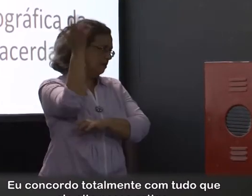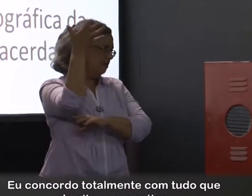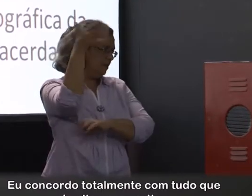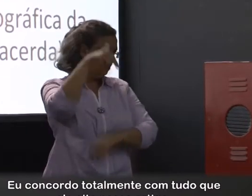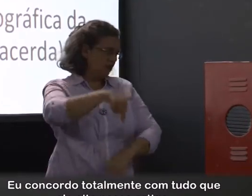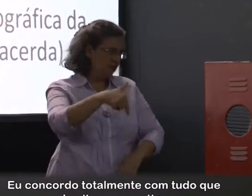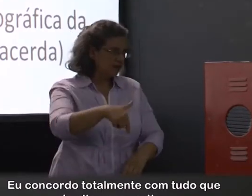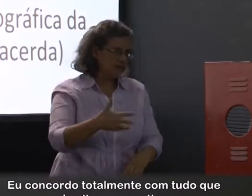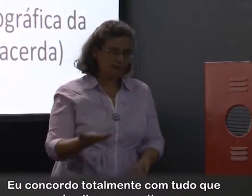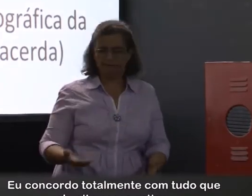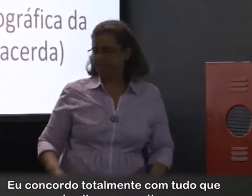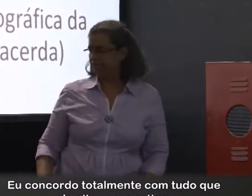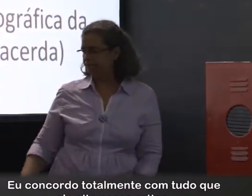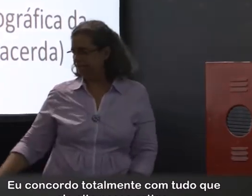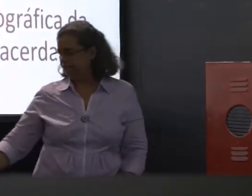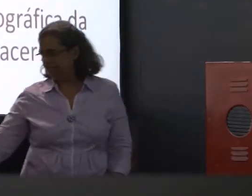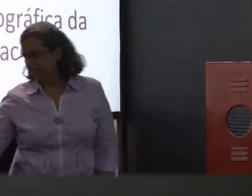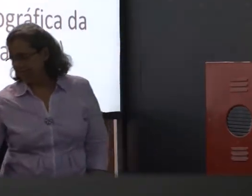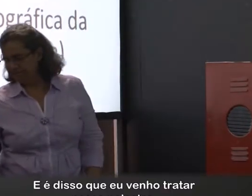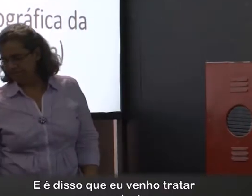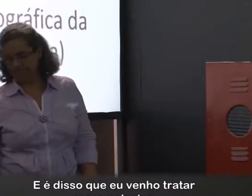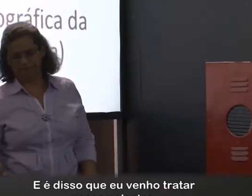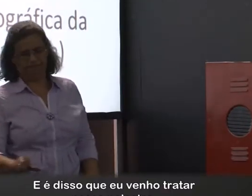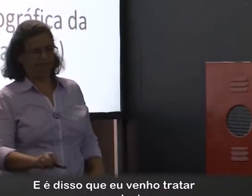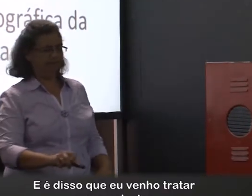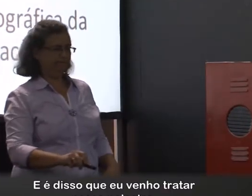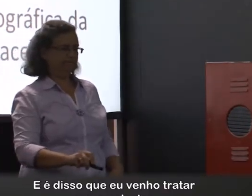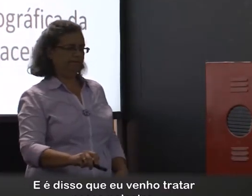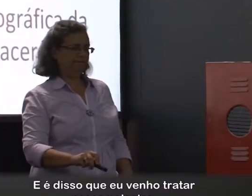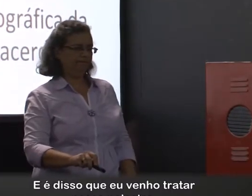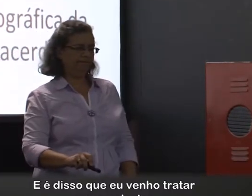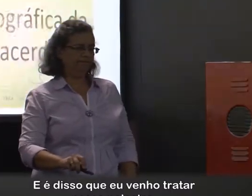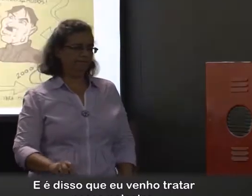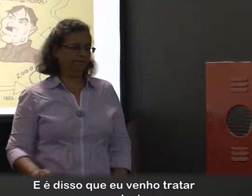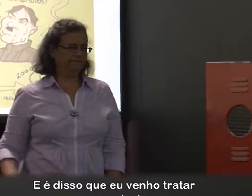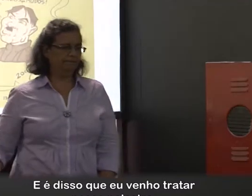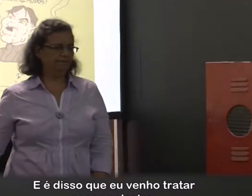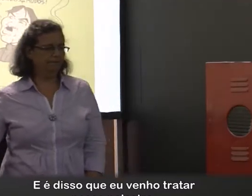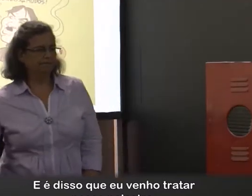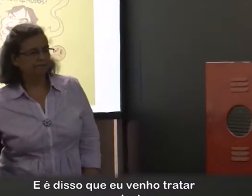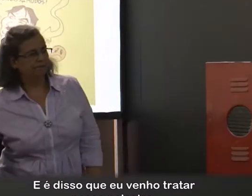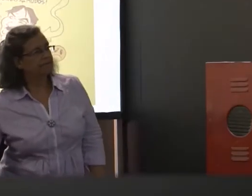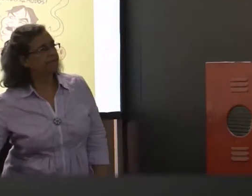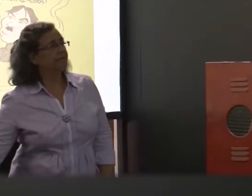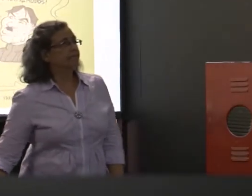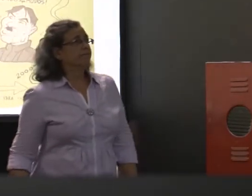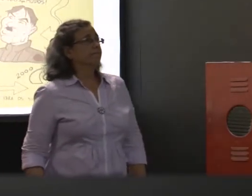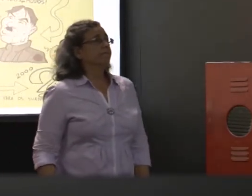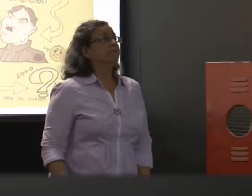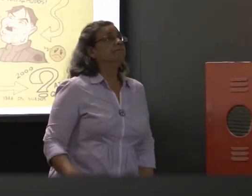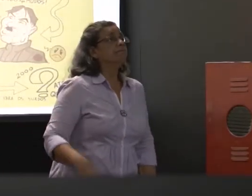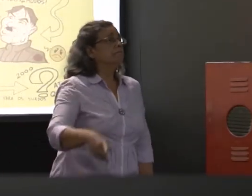ele cita nesse artigo. E é disso que eu venho tratar nessa palestra.